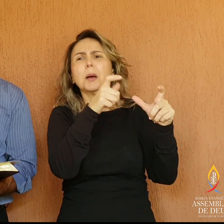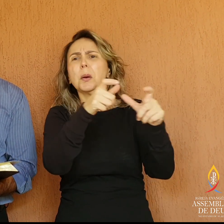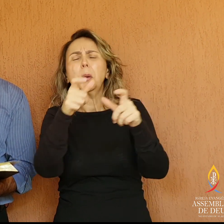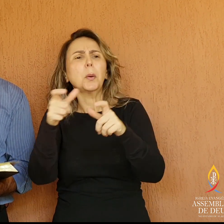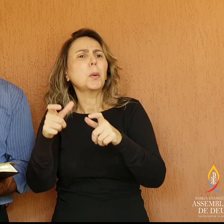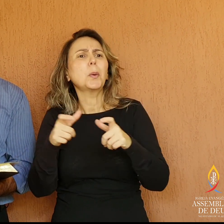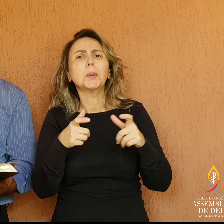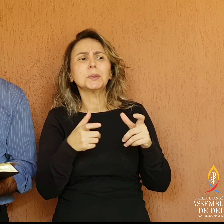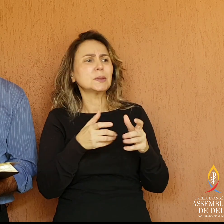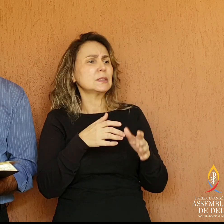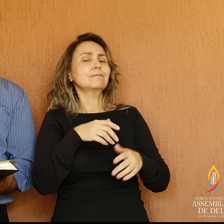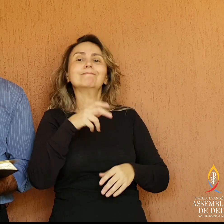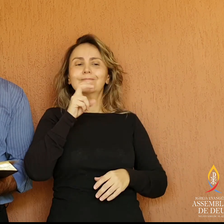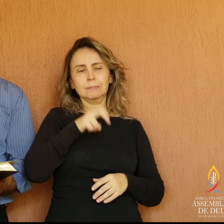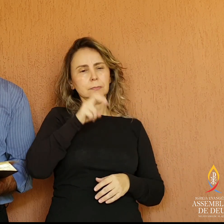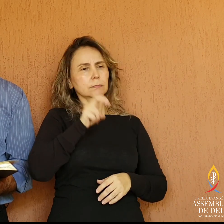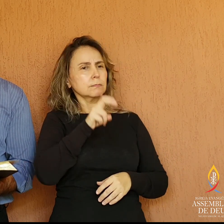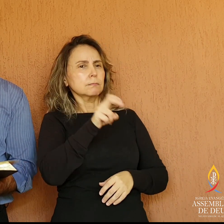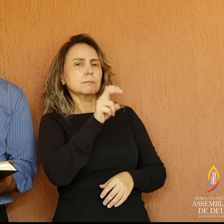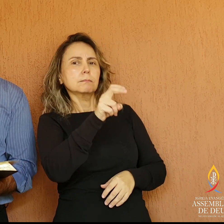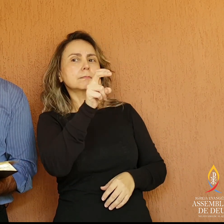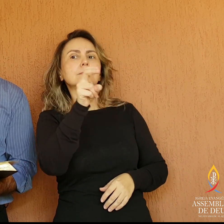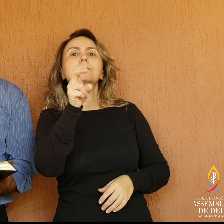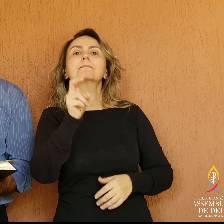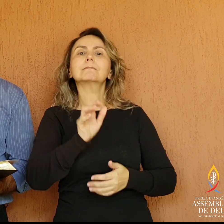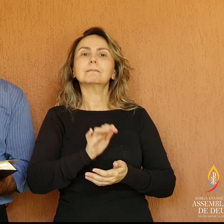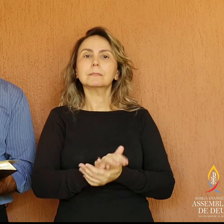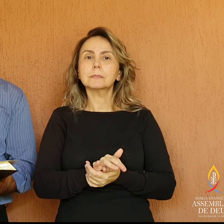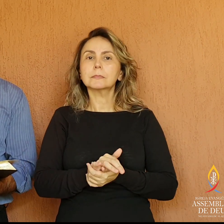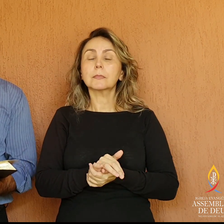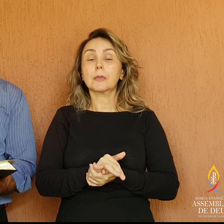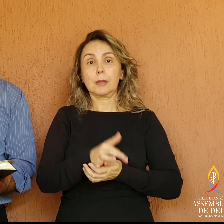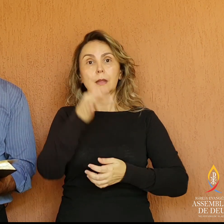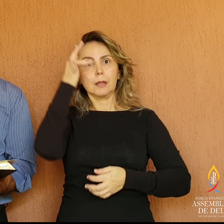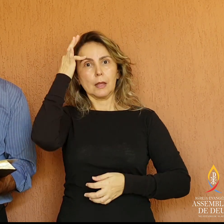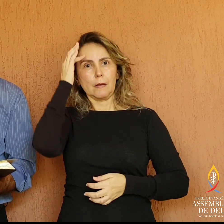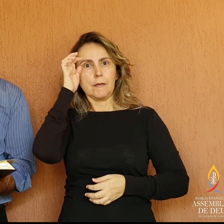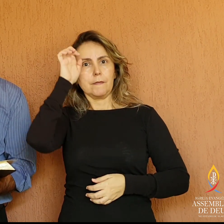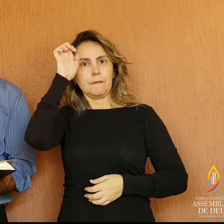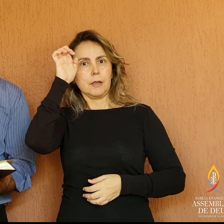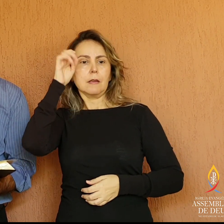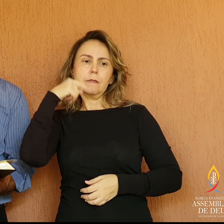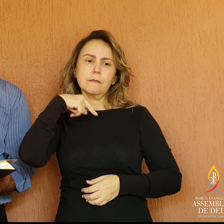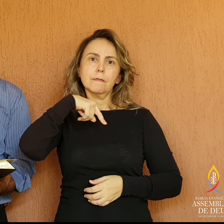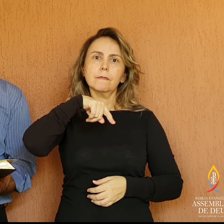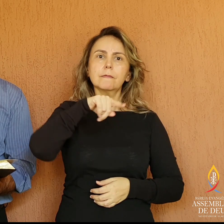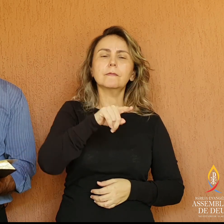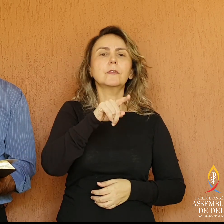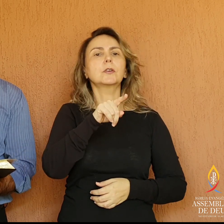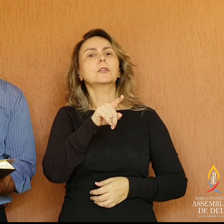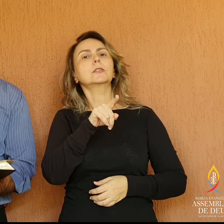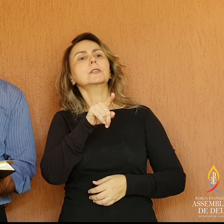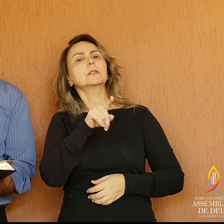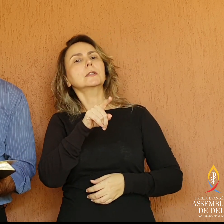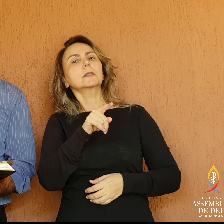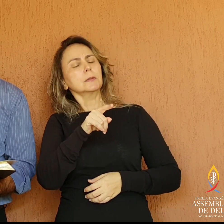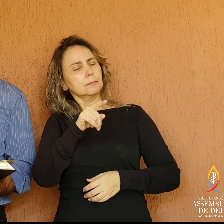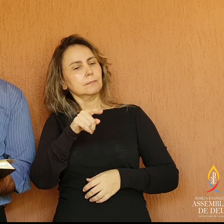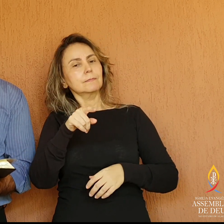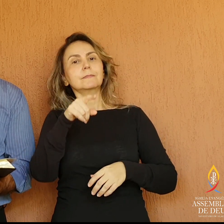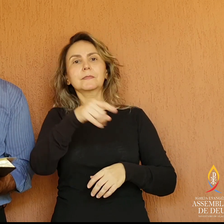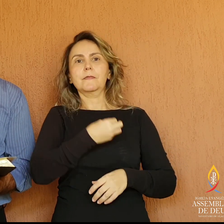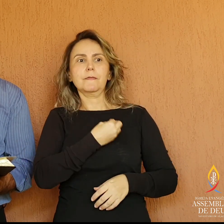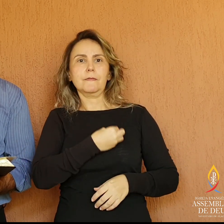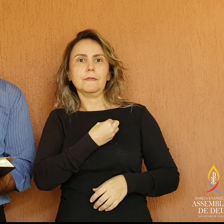ia. Pela fé, habitou na terra da promessa, como em terra alheia,